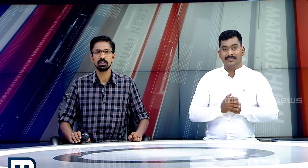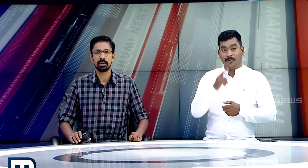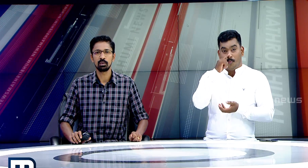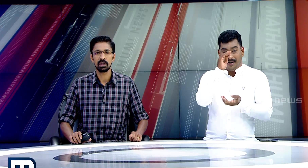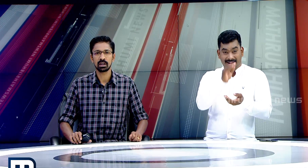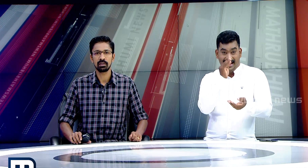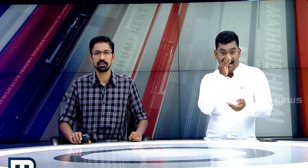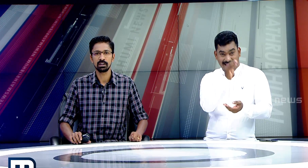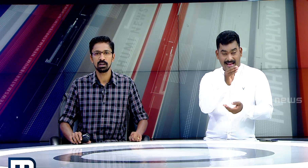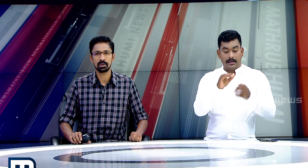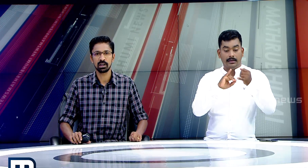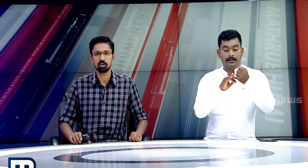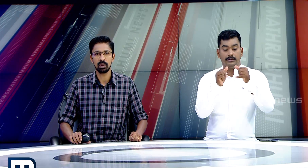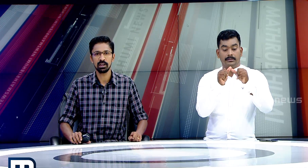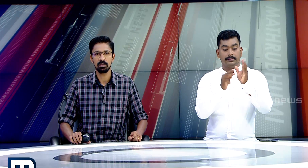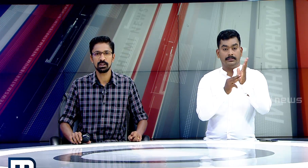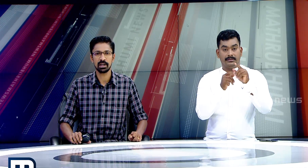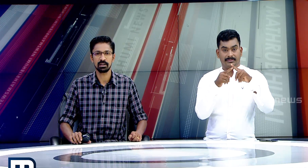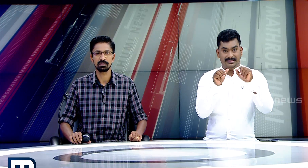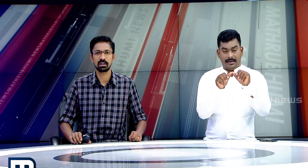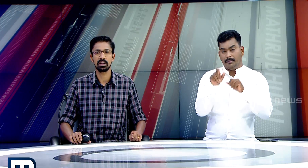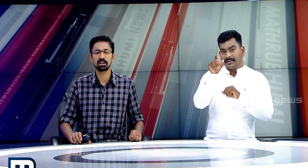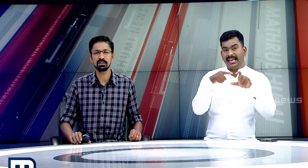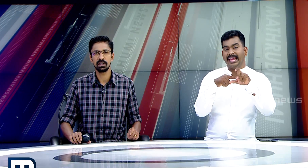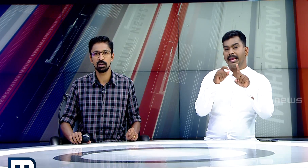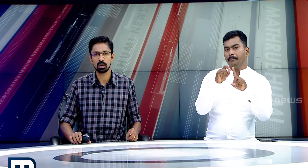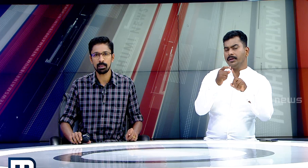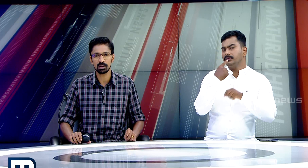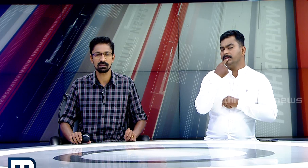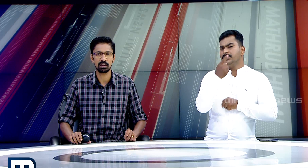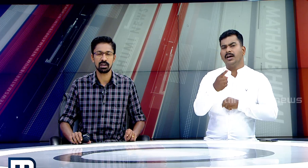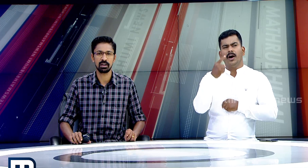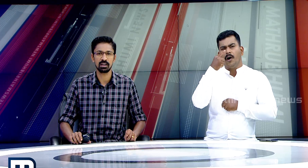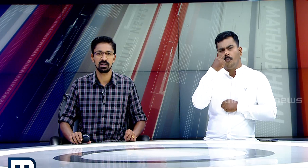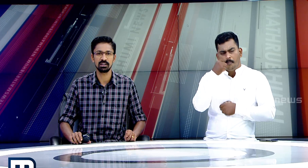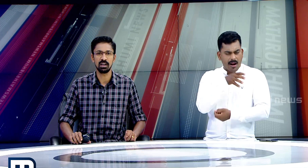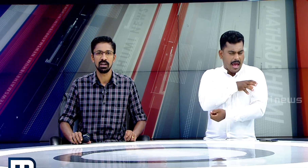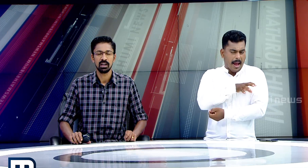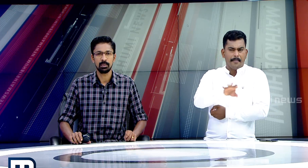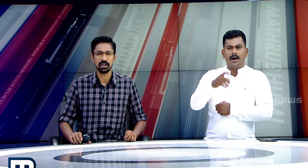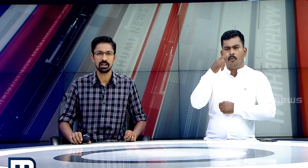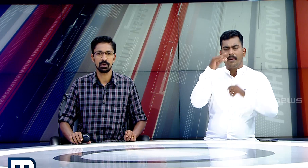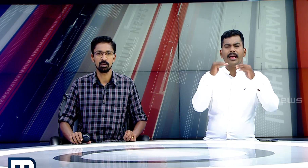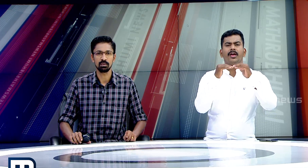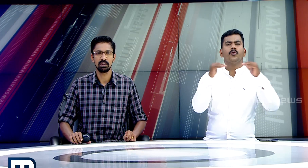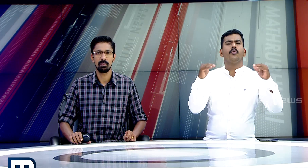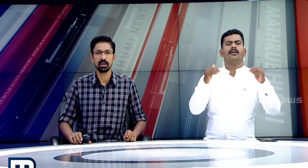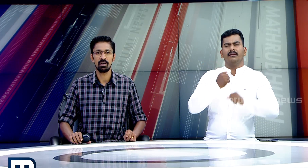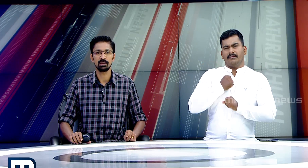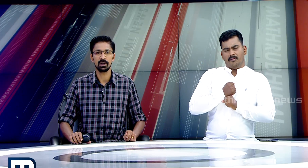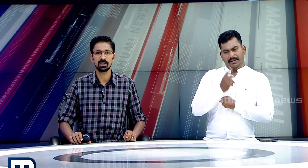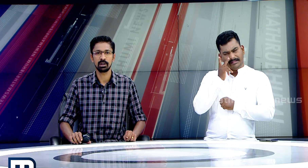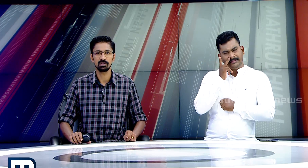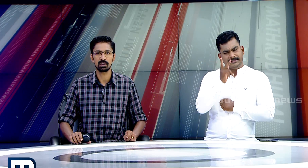സംസ്ഥാന വേദിയിൽ നിന്ന് പെൺകുട്ടിയെ ഇറക്കിവിട്ട വിഷയത്തിൽ പ്രതികരണവുമായി ഇ പി ജയരാജൻ. സ്ത്രീകൾക്ക് നീതി ഉറപ്പാക്കുന്ന സർക്കാരാണ് കേരളത്തിലേതെന്ന് ഇ പി ജയരാജൻ പറഞ്ഞു. നീതി